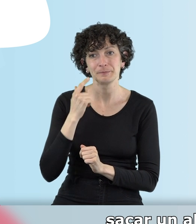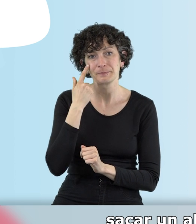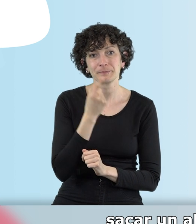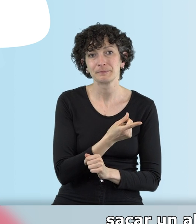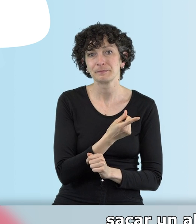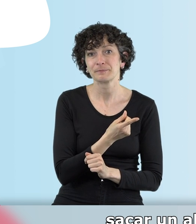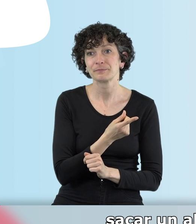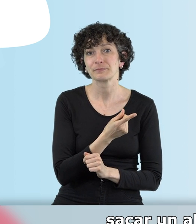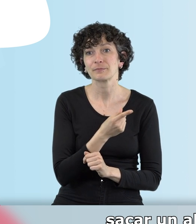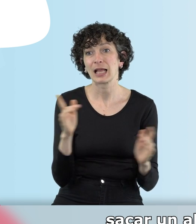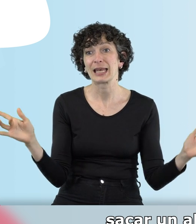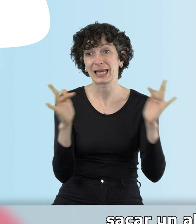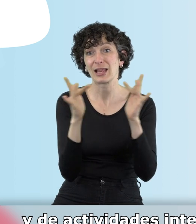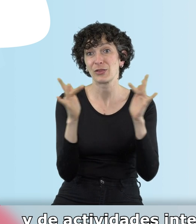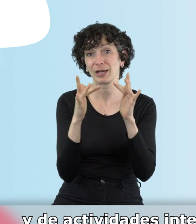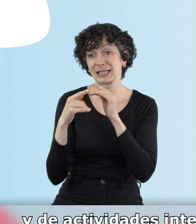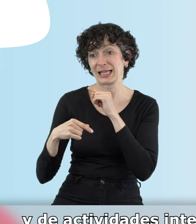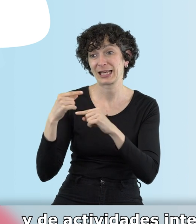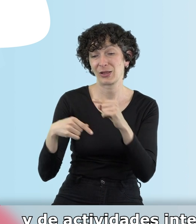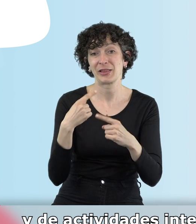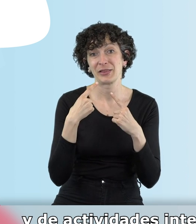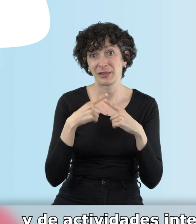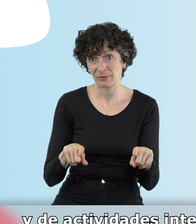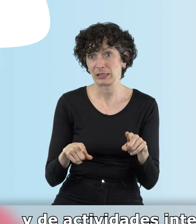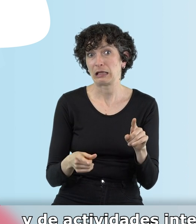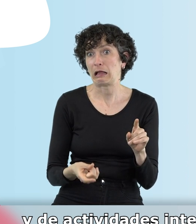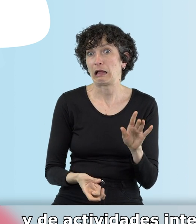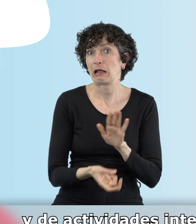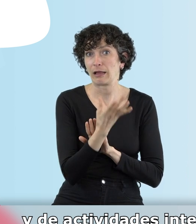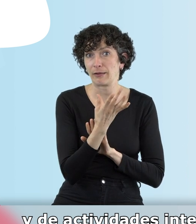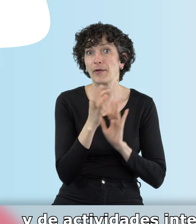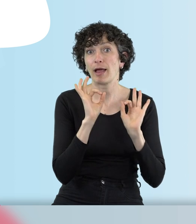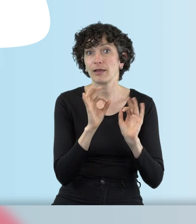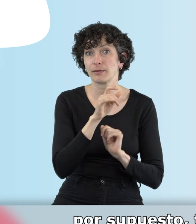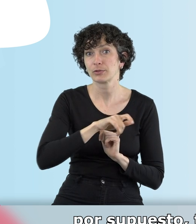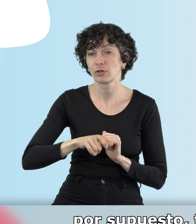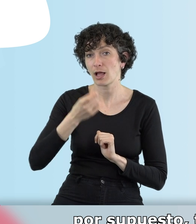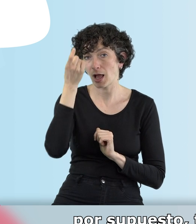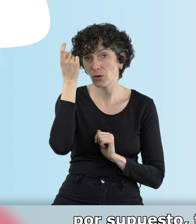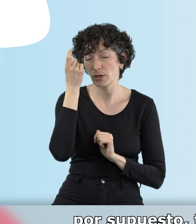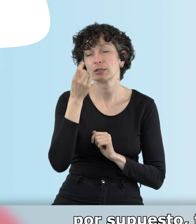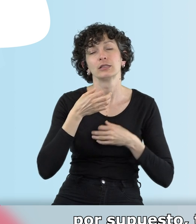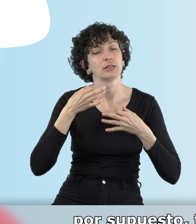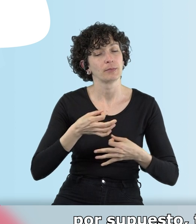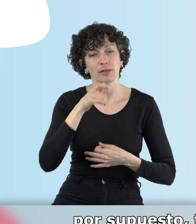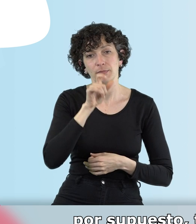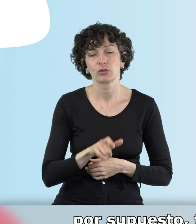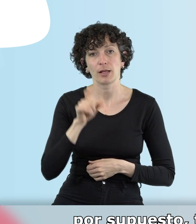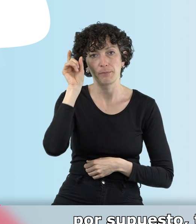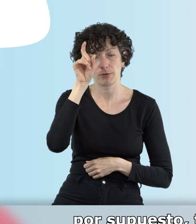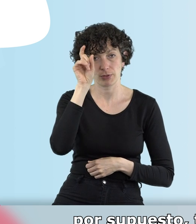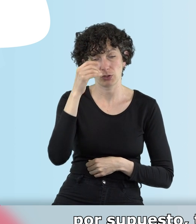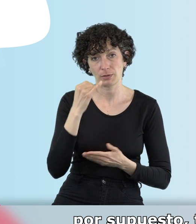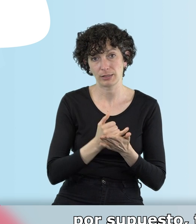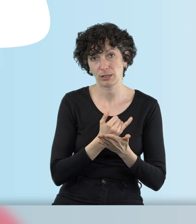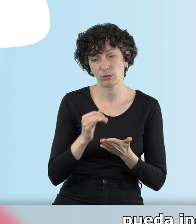sacar un abanico de relaciones intergeneracionales y de actividades intergeneracionales donde el alumnado, por supuesto, tutorizado por un profesorado